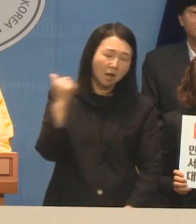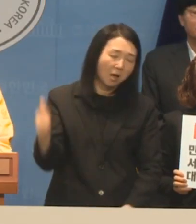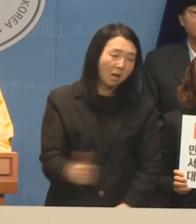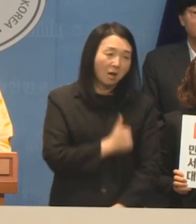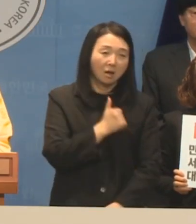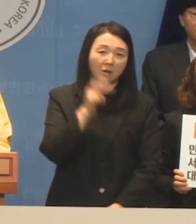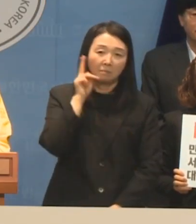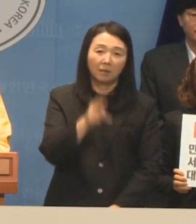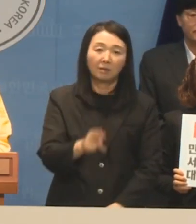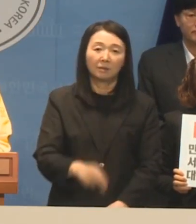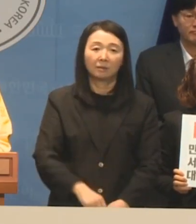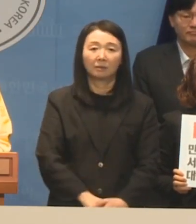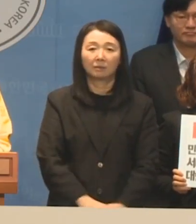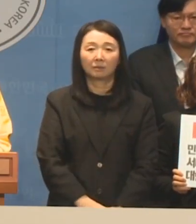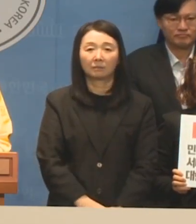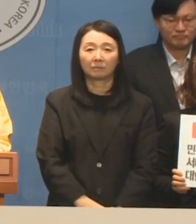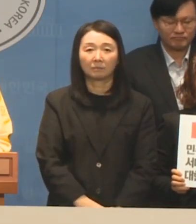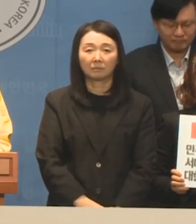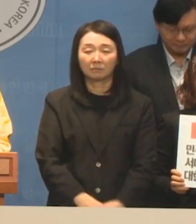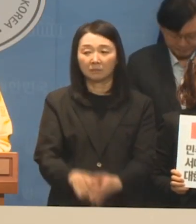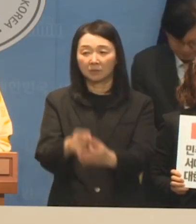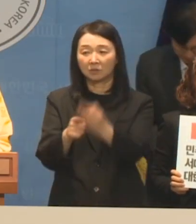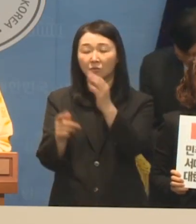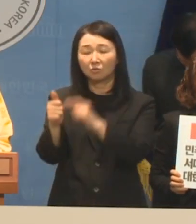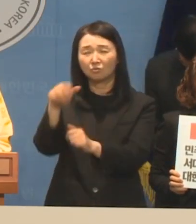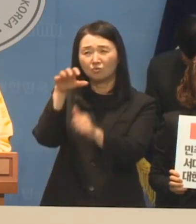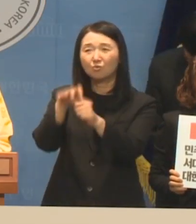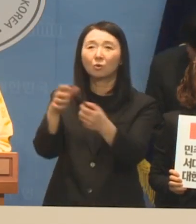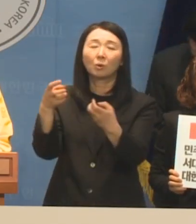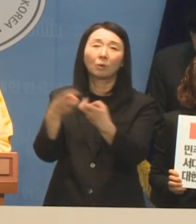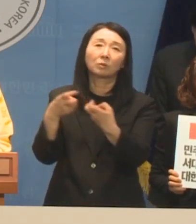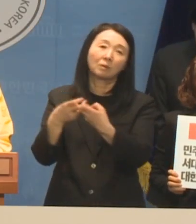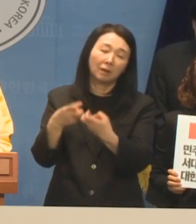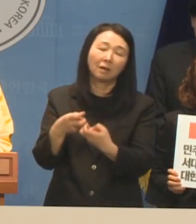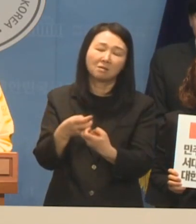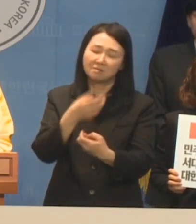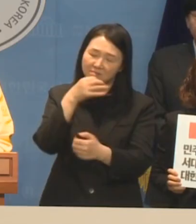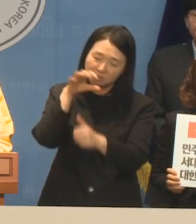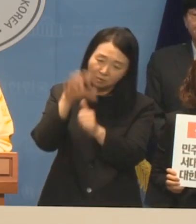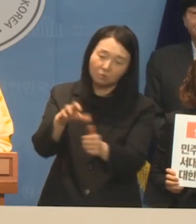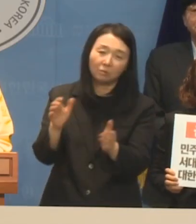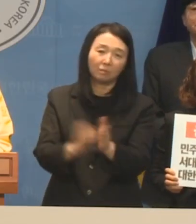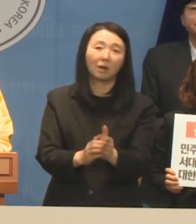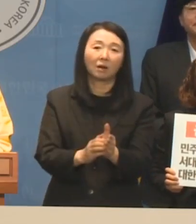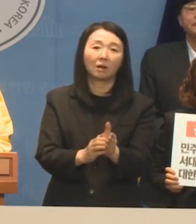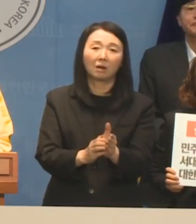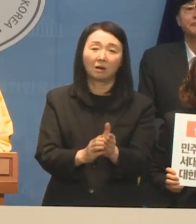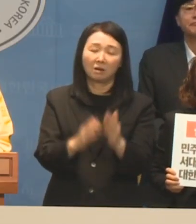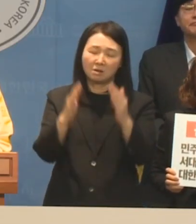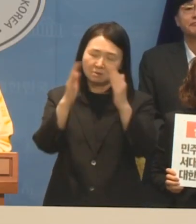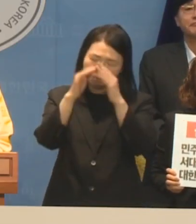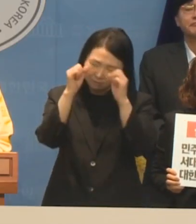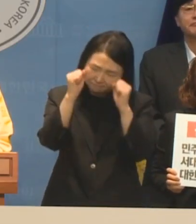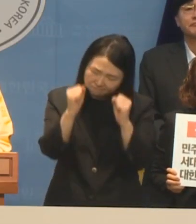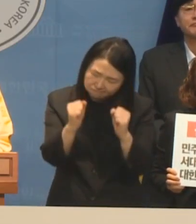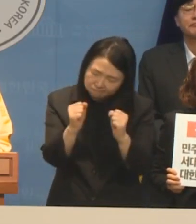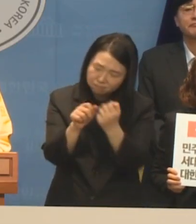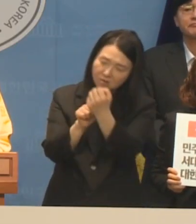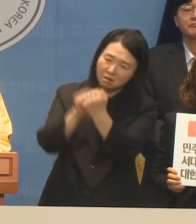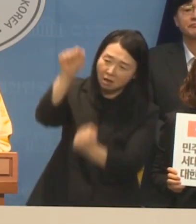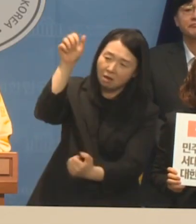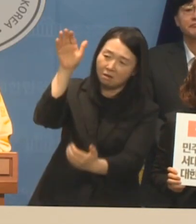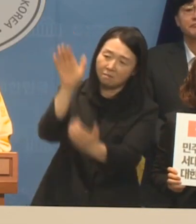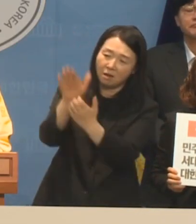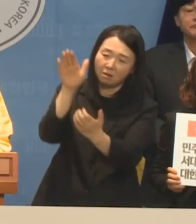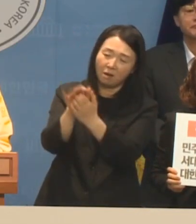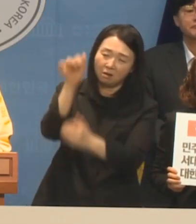오릅니다. 우리가 윤석열을 어떻게 구속시켰습니까? 윤석열이 관저에 틀어박혀 체포영장 방해를